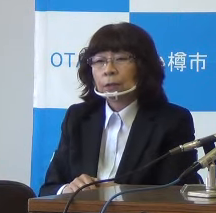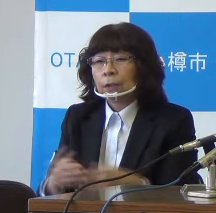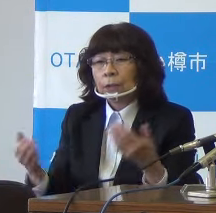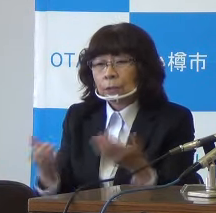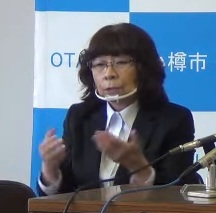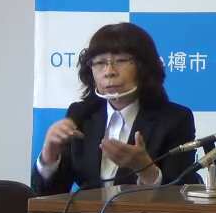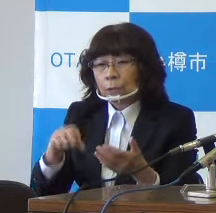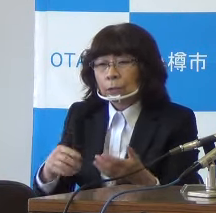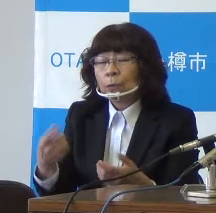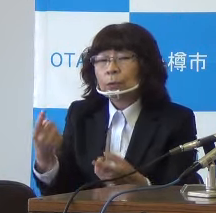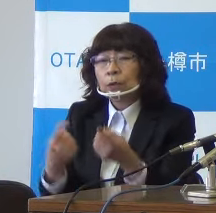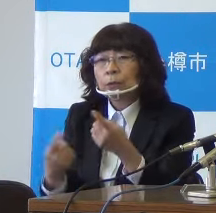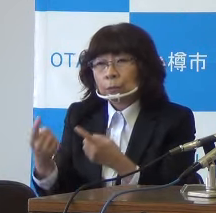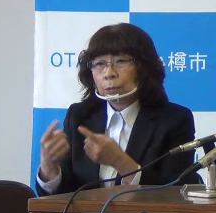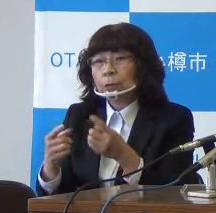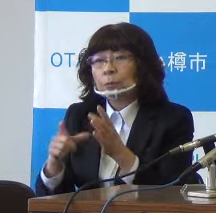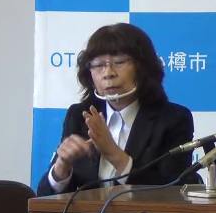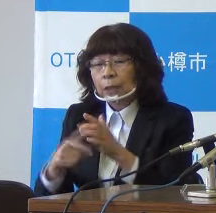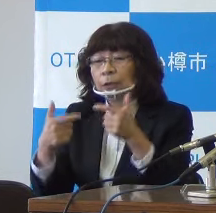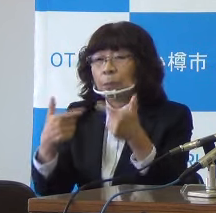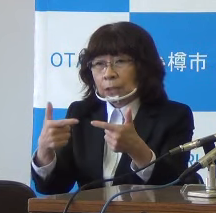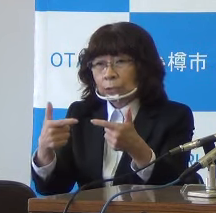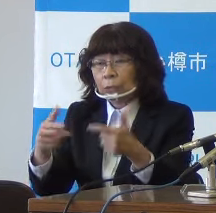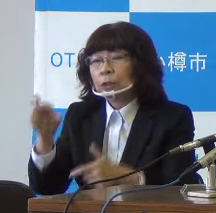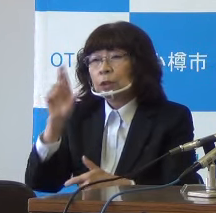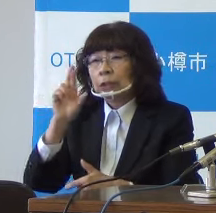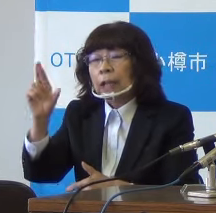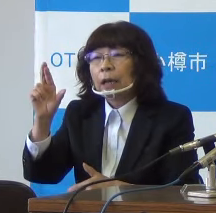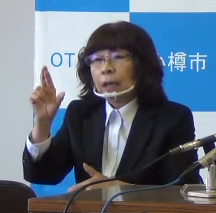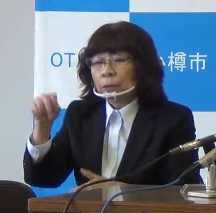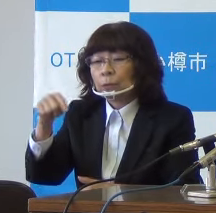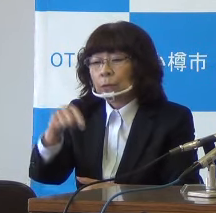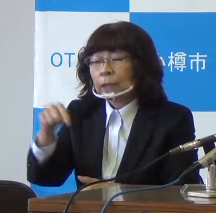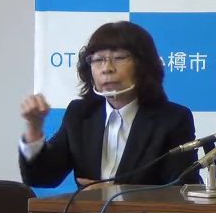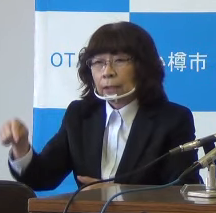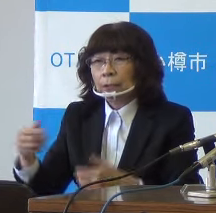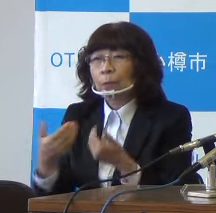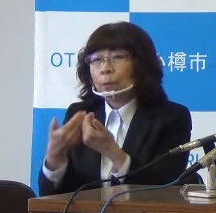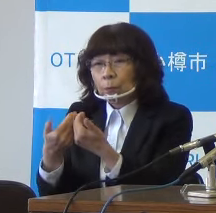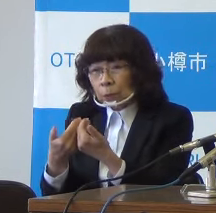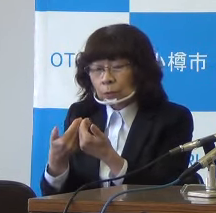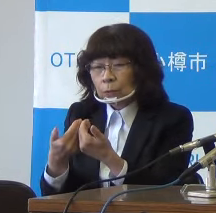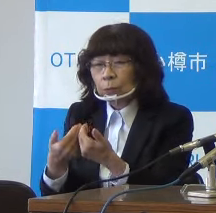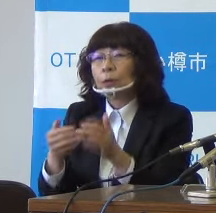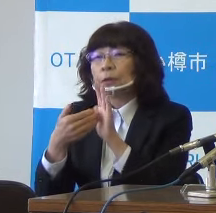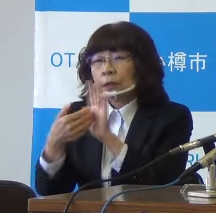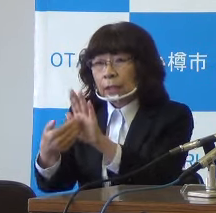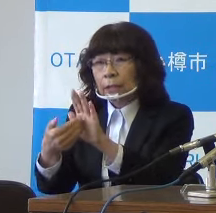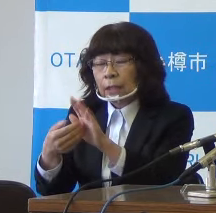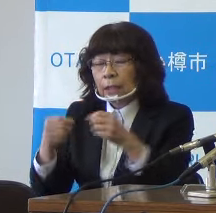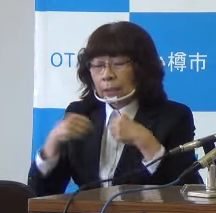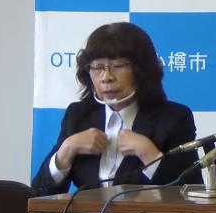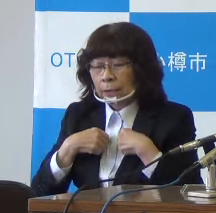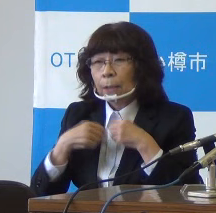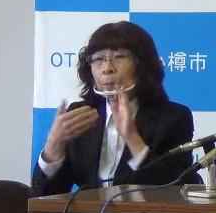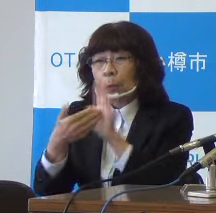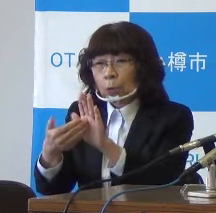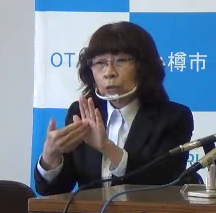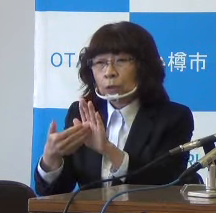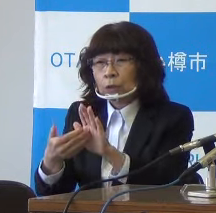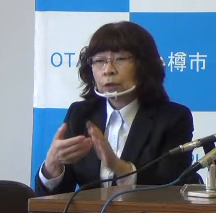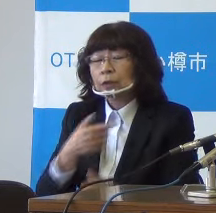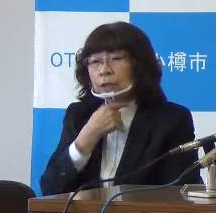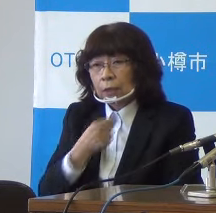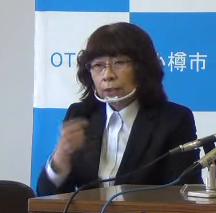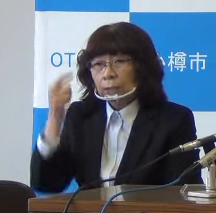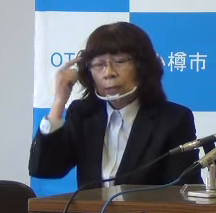の公共交通機関での密を避け感染防止を図りたいと考